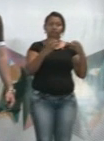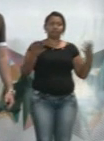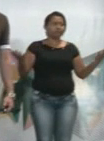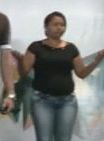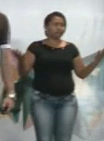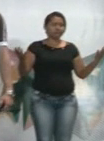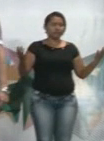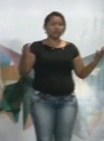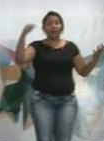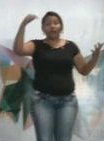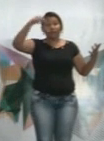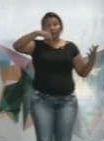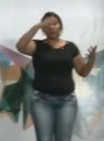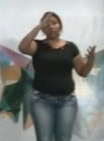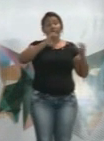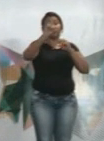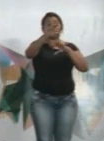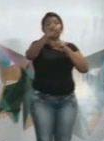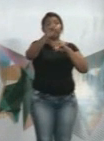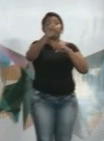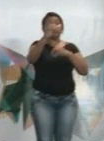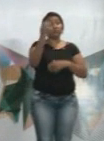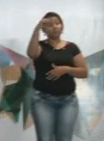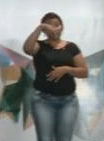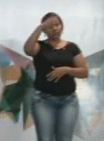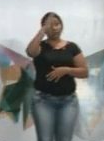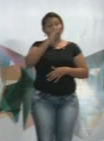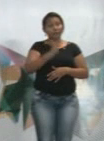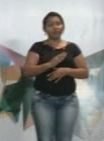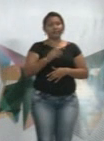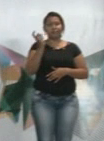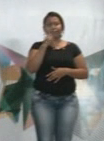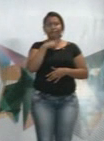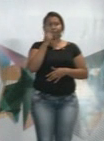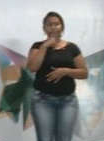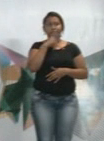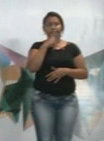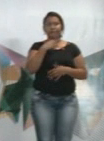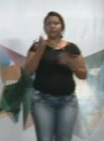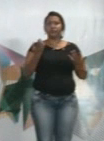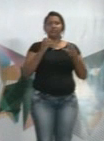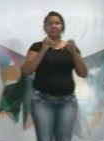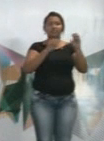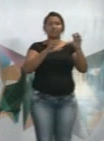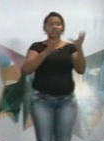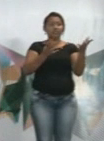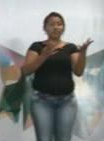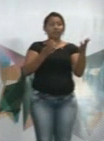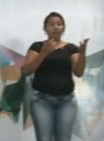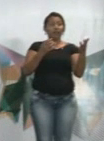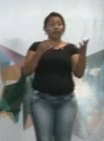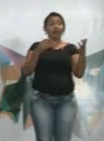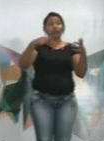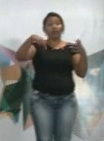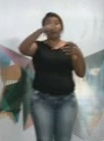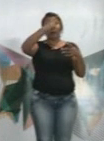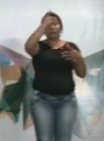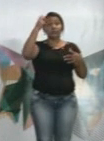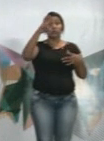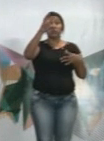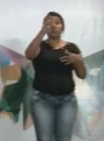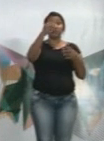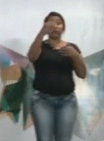absolutamente mentiroso. Ah, eu já estou nisso há quase 30 anos e sei perfeitamente que não dá para você ensinar inglês numa turma de 50 alunos com uma aula por semana porque tem